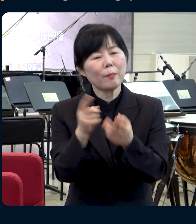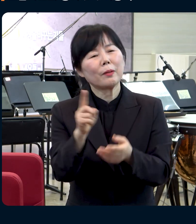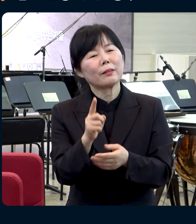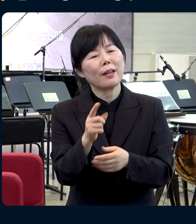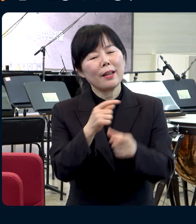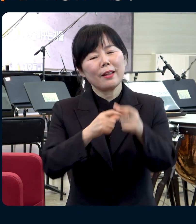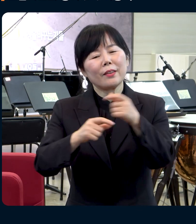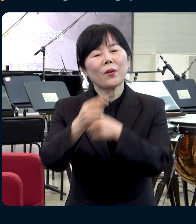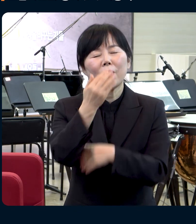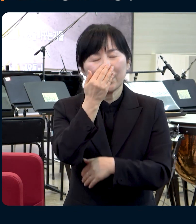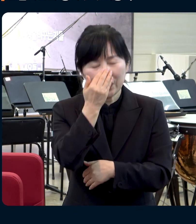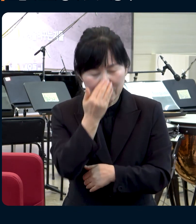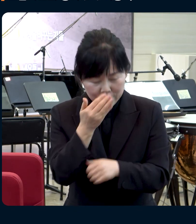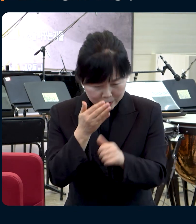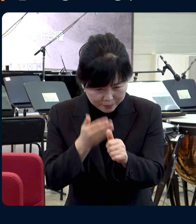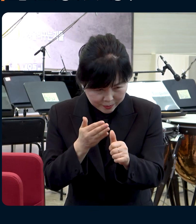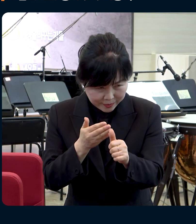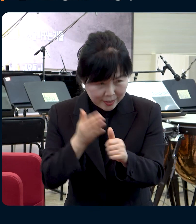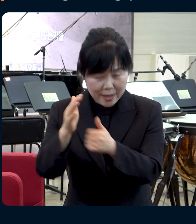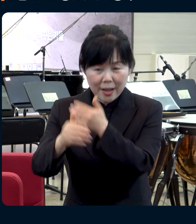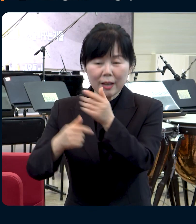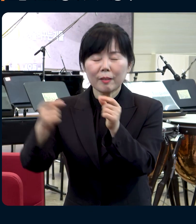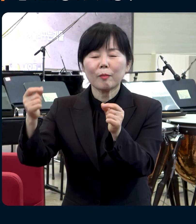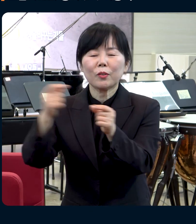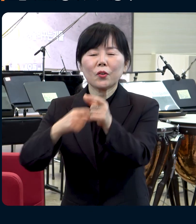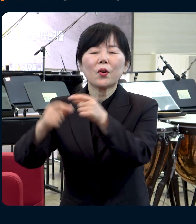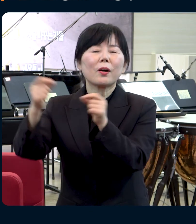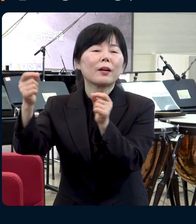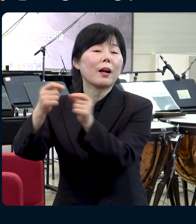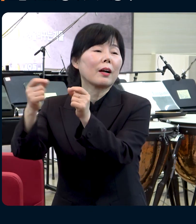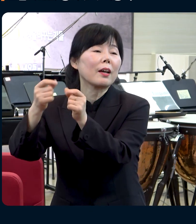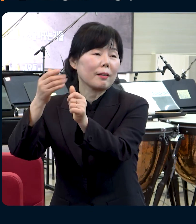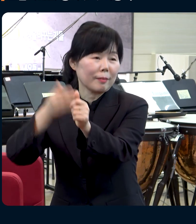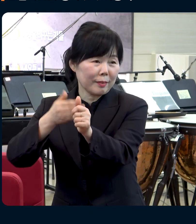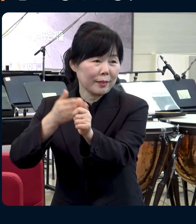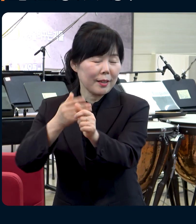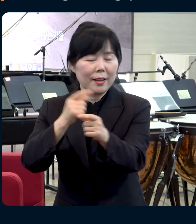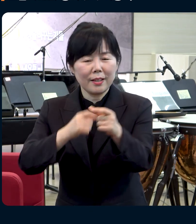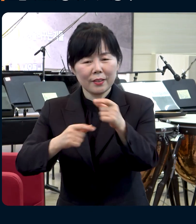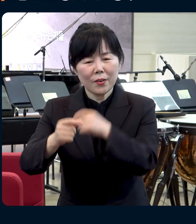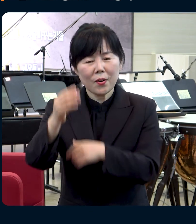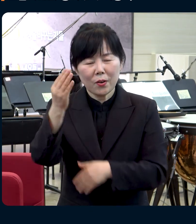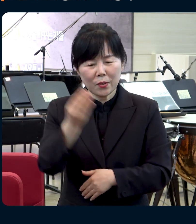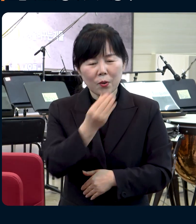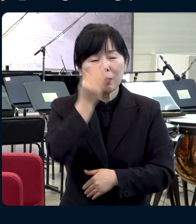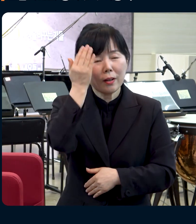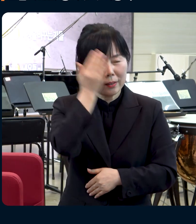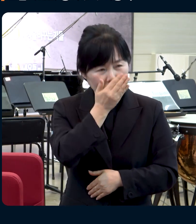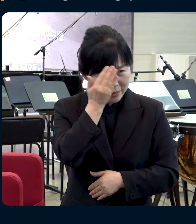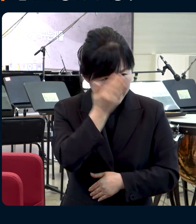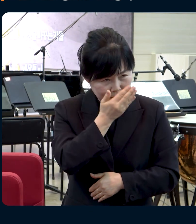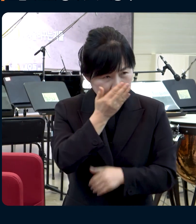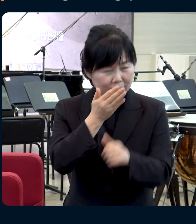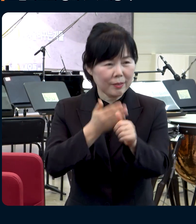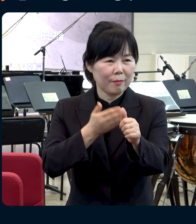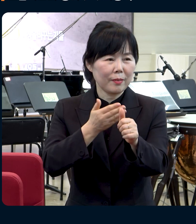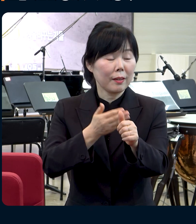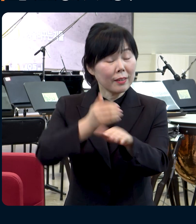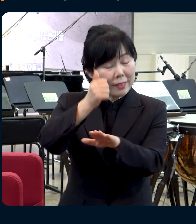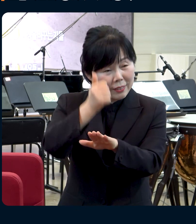바랍니다. 더 하나님께 가까이 나가시기 바랍니다. 더 성결해지시기 바랍니다. 그러므로